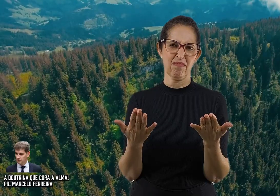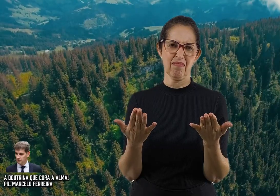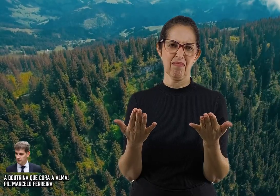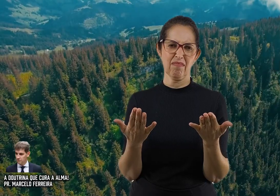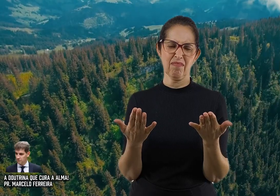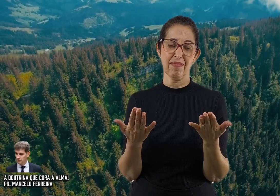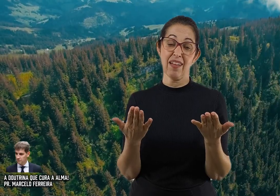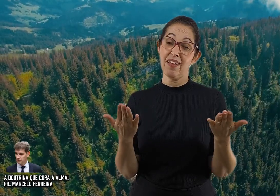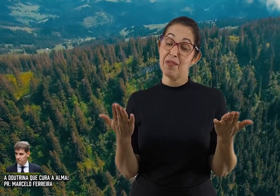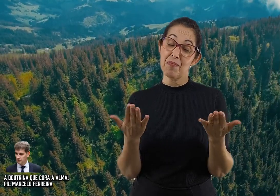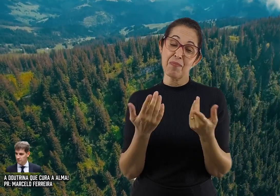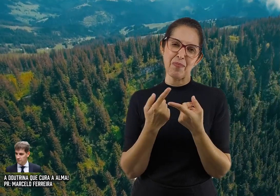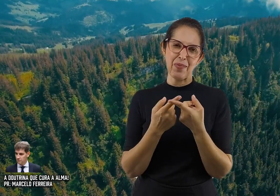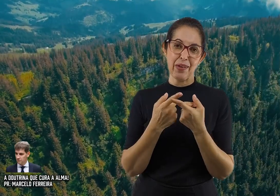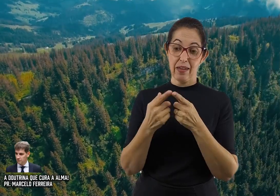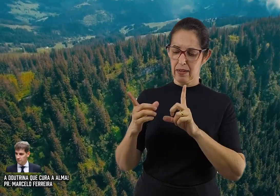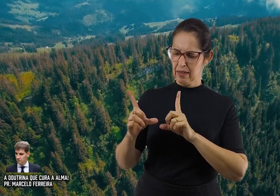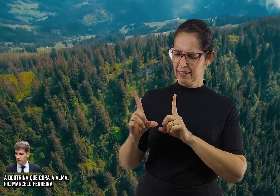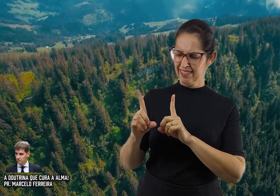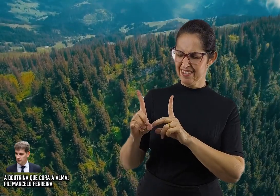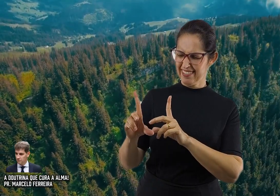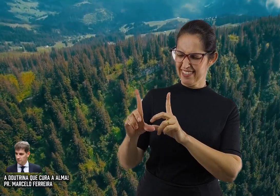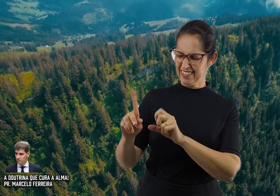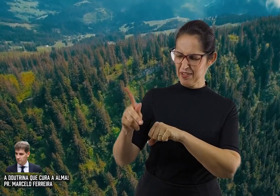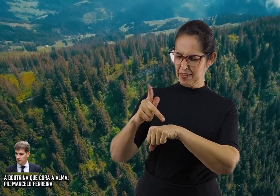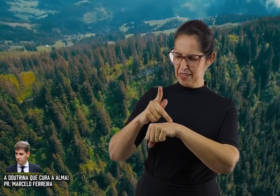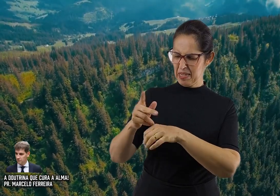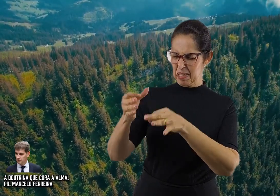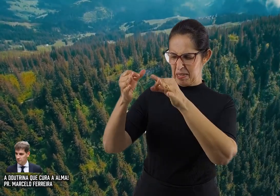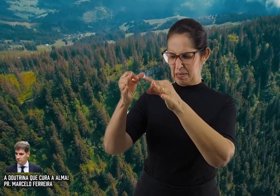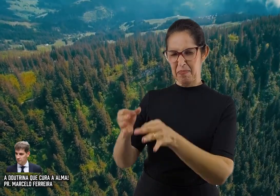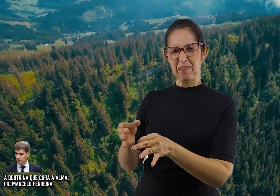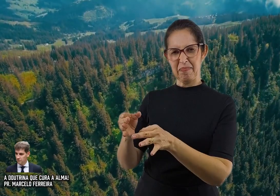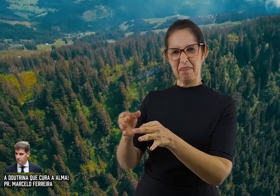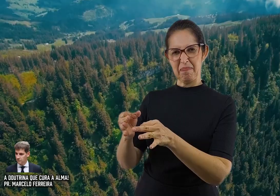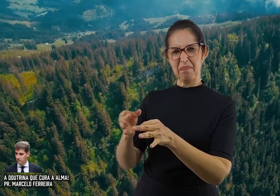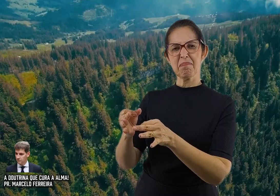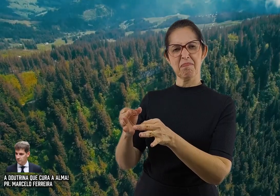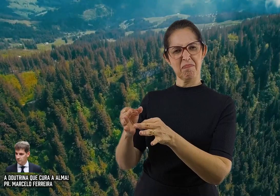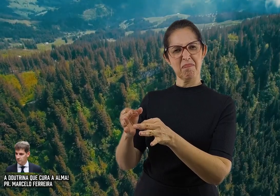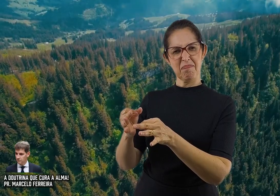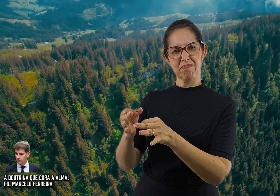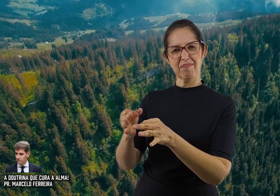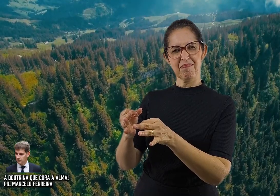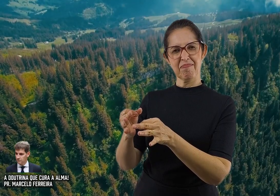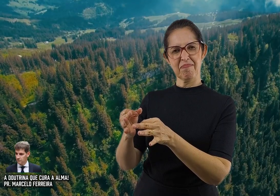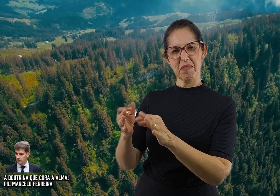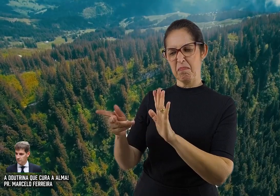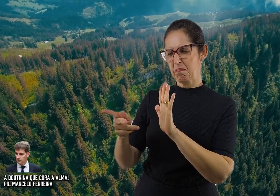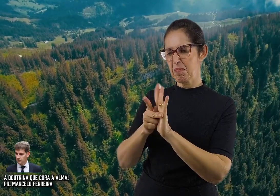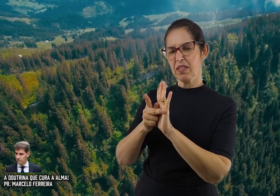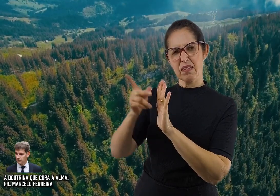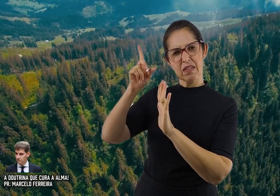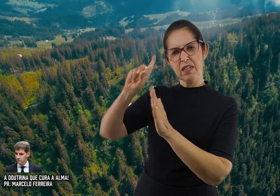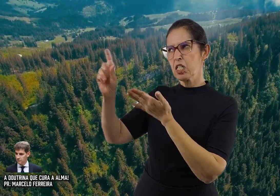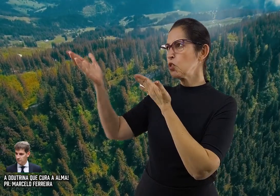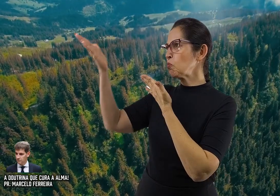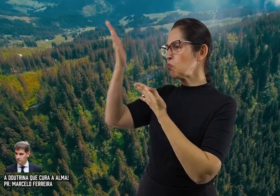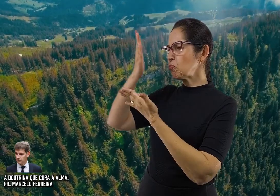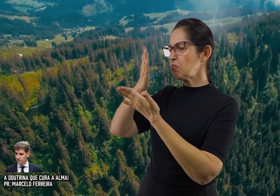são inabaláveis. As doutrinas são fortes, porque elas vêm do Senhor.